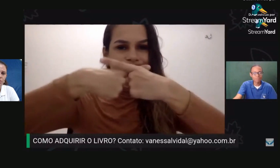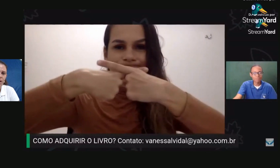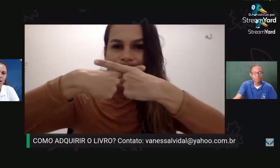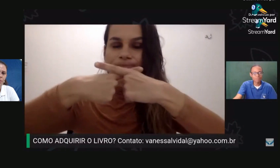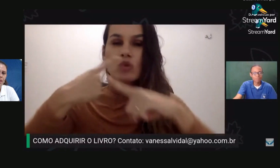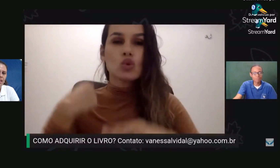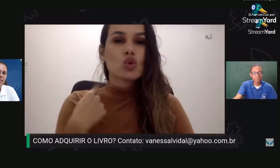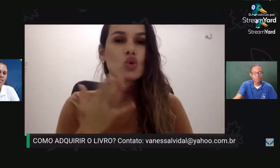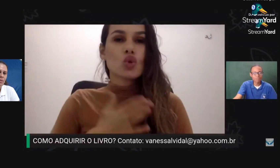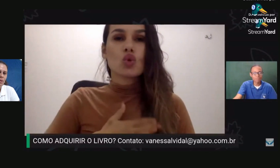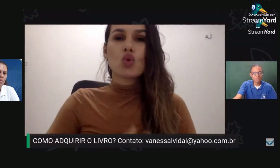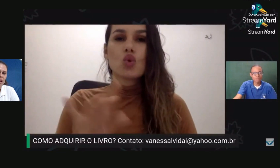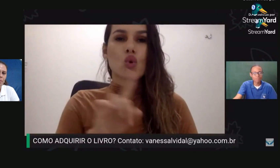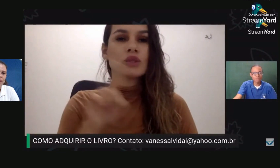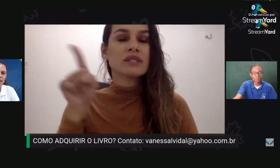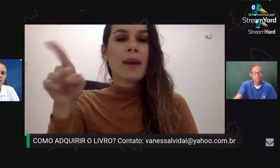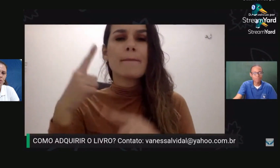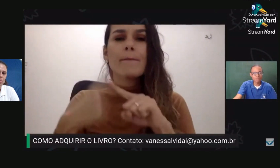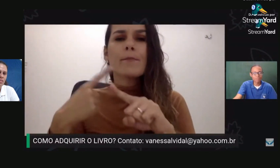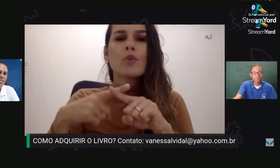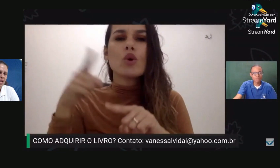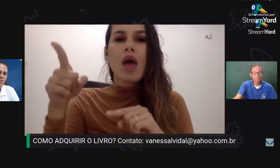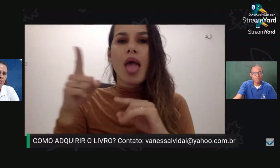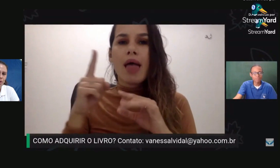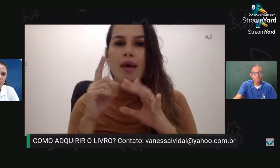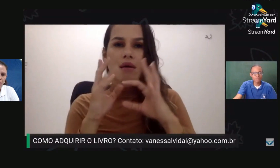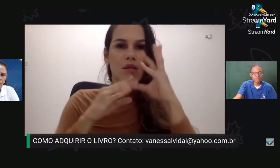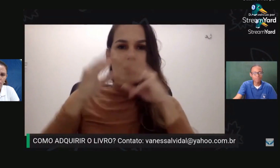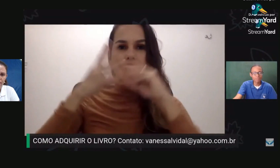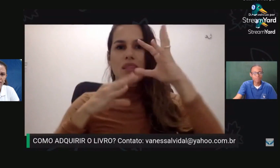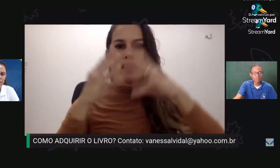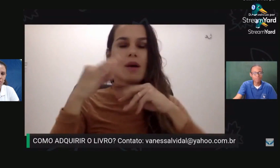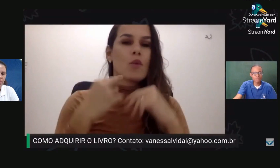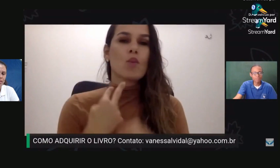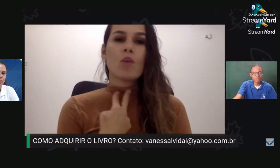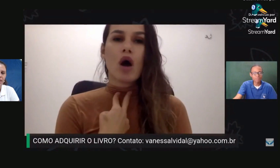forma natural. Então, eu realmente não gostei de forma